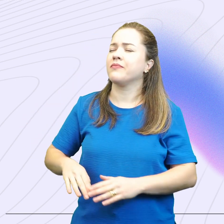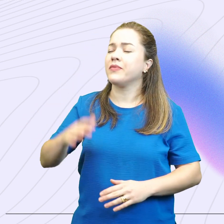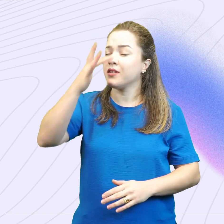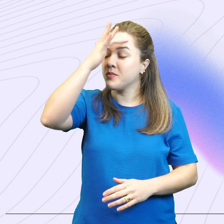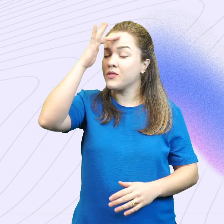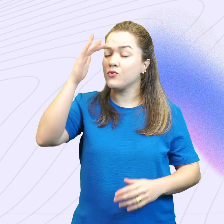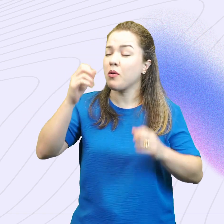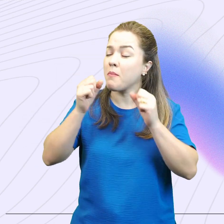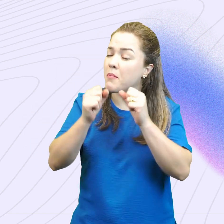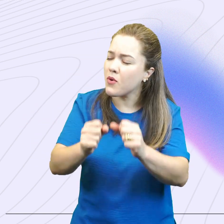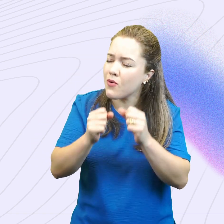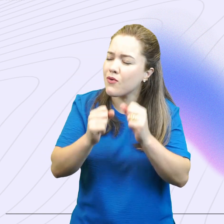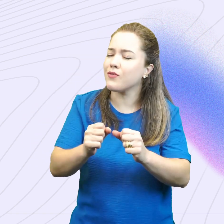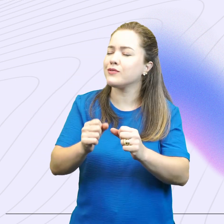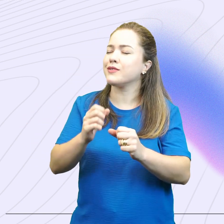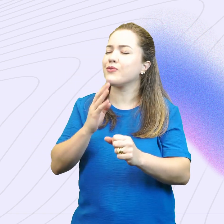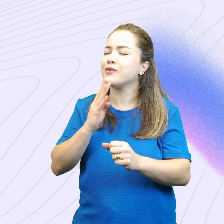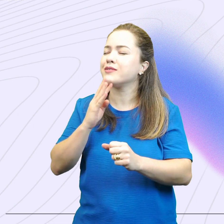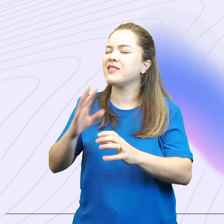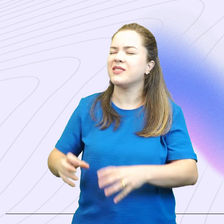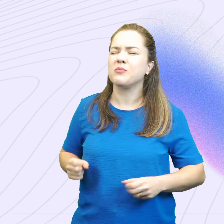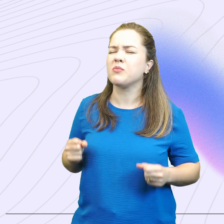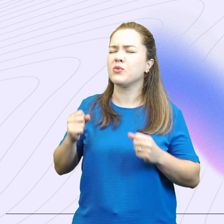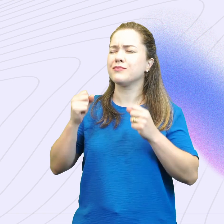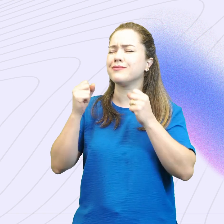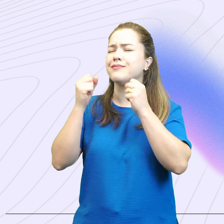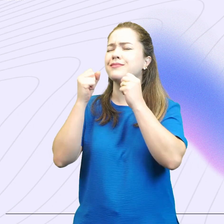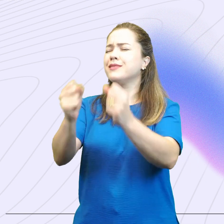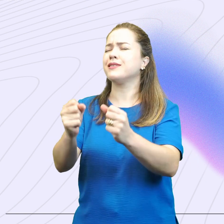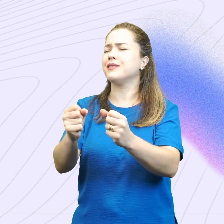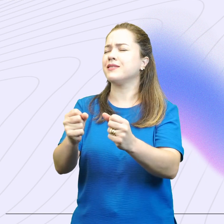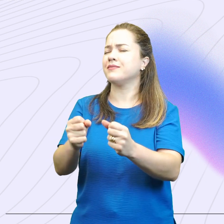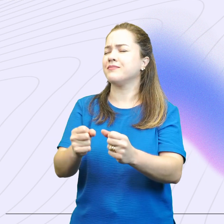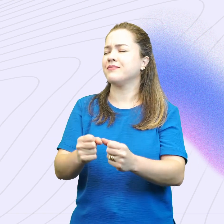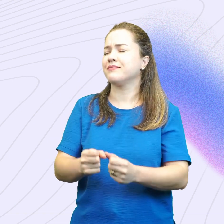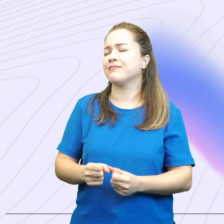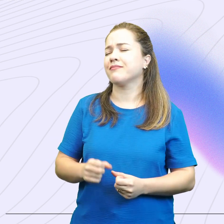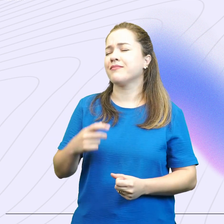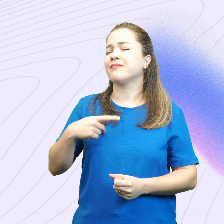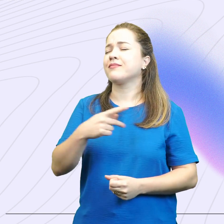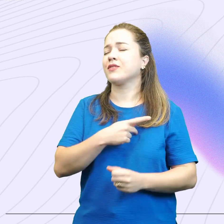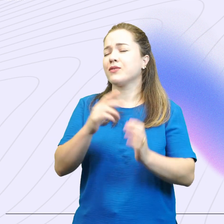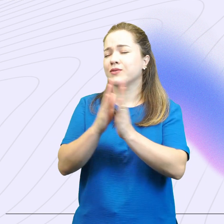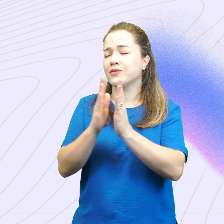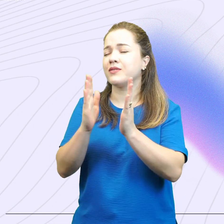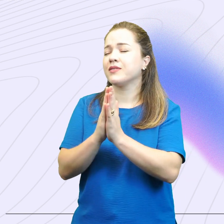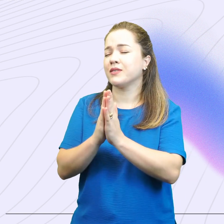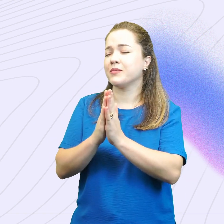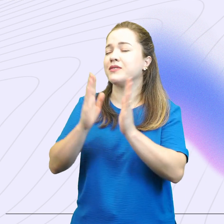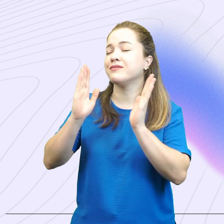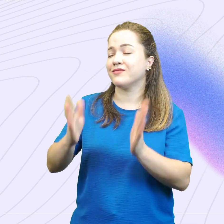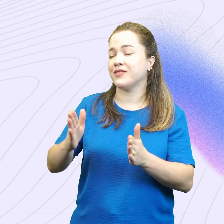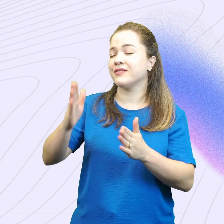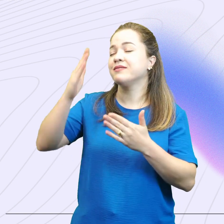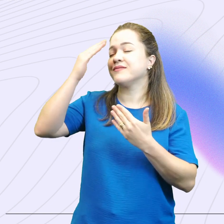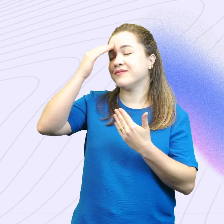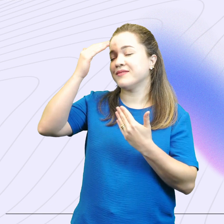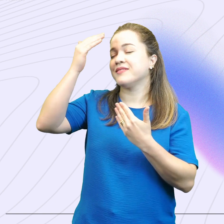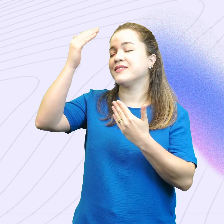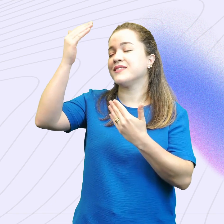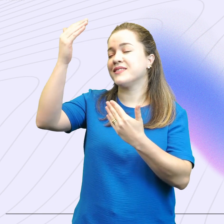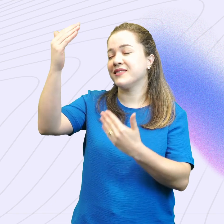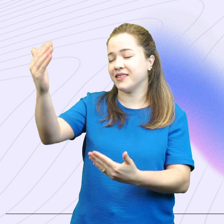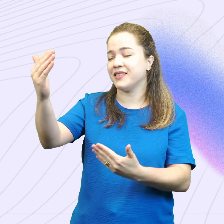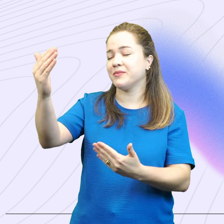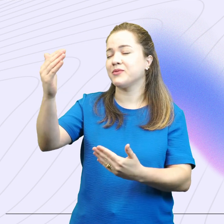possam usufruir desse poder, posicionadas e capacitadas pelo Senhor. É o que nós oramos, e desde já, Senhor, nós te agradecemos pelos